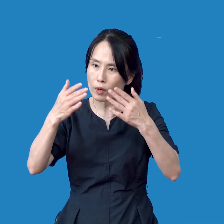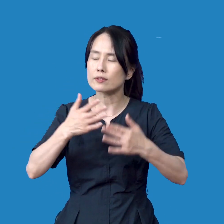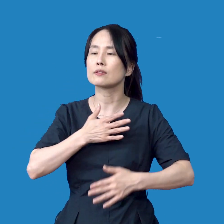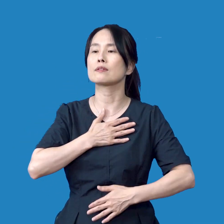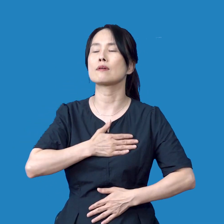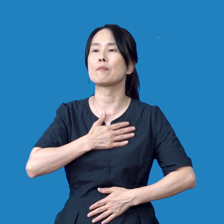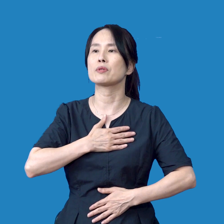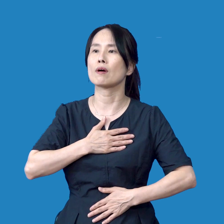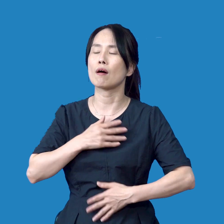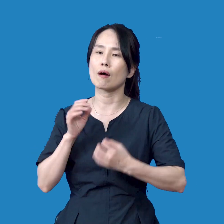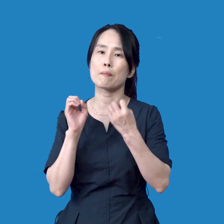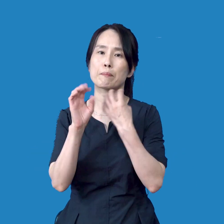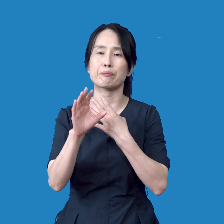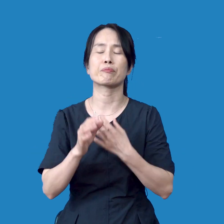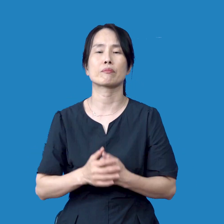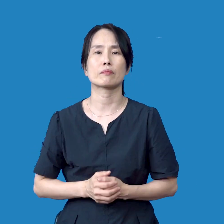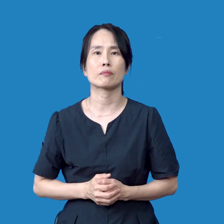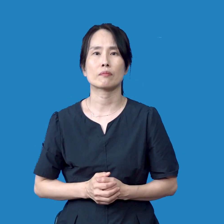알아요.